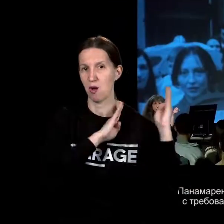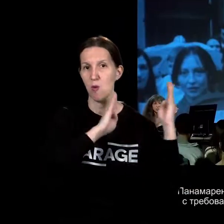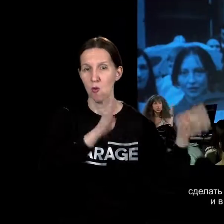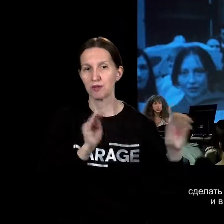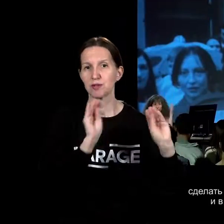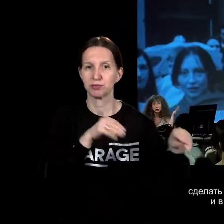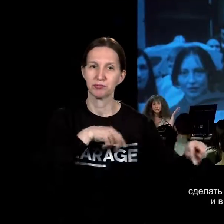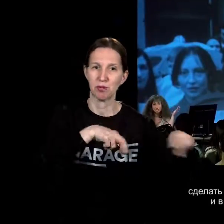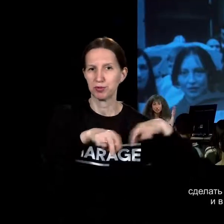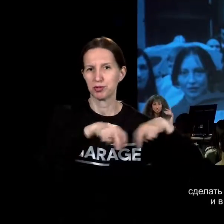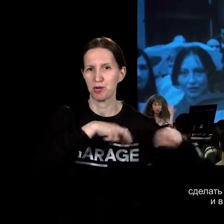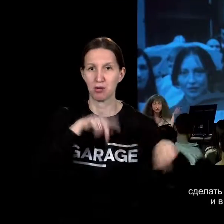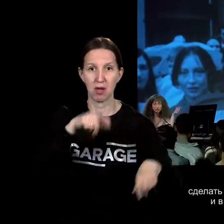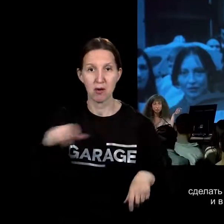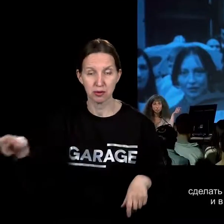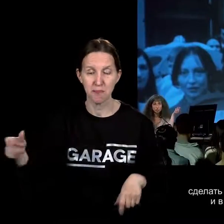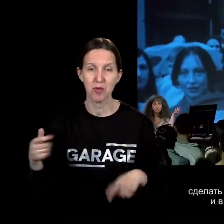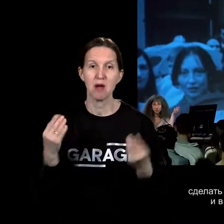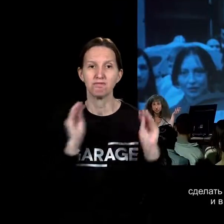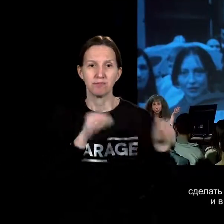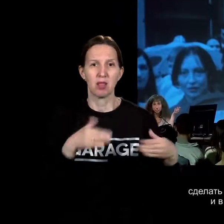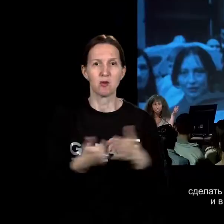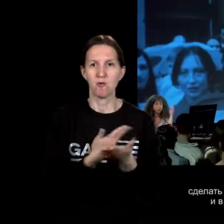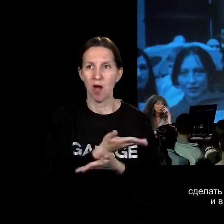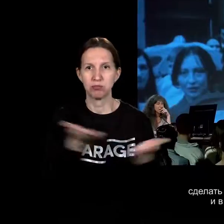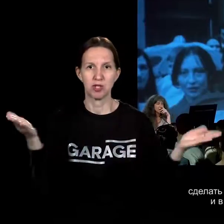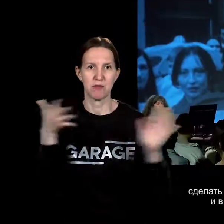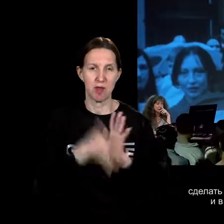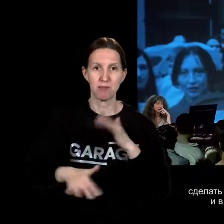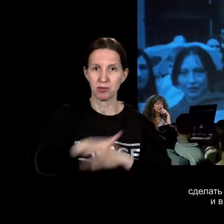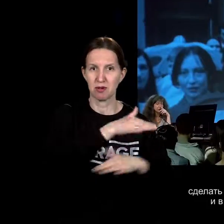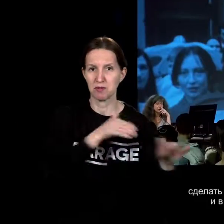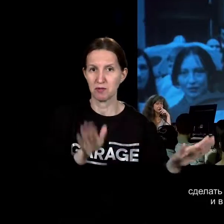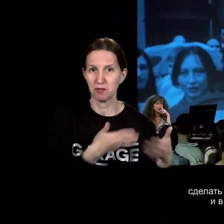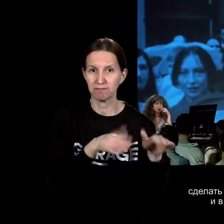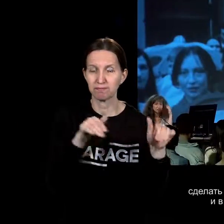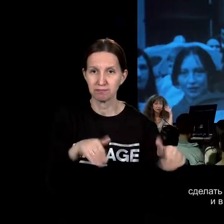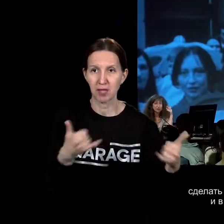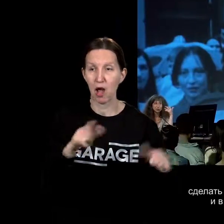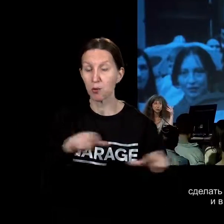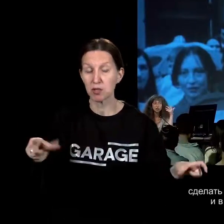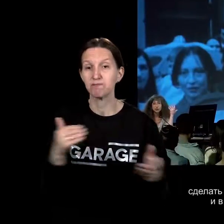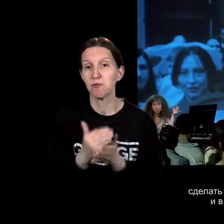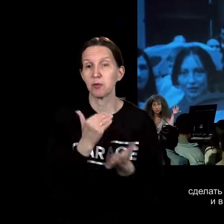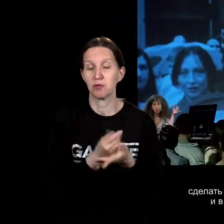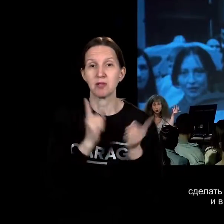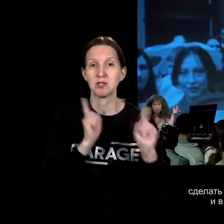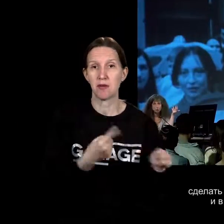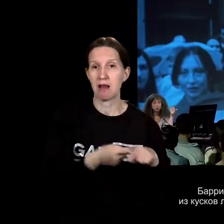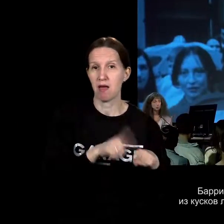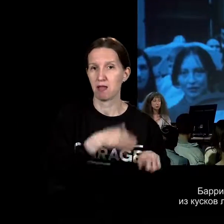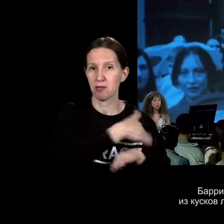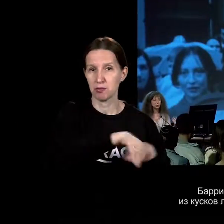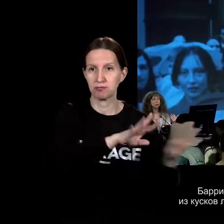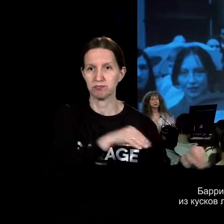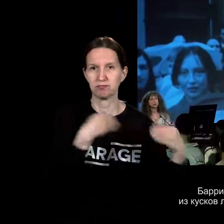пешеходной, доступной для сделать новое общественное пространство в городе. И в результате, так или иначе, эта зона стала пешеходной